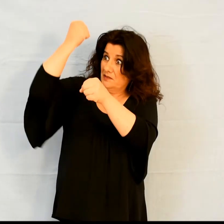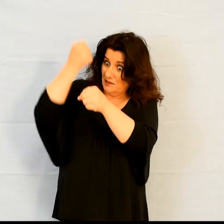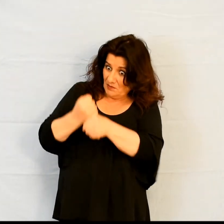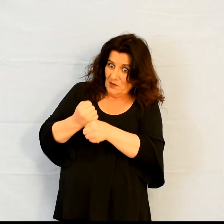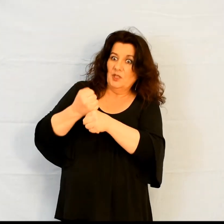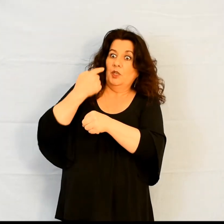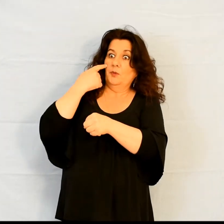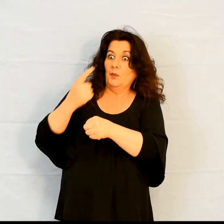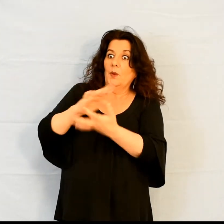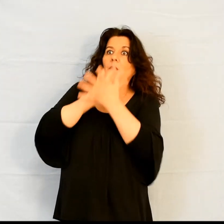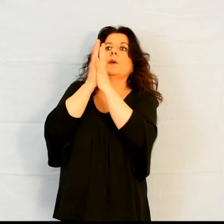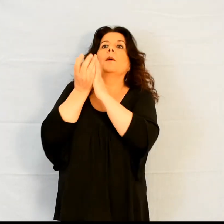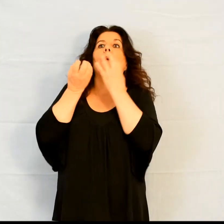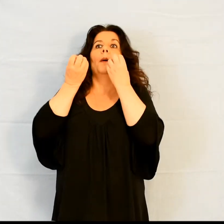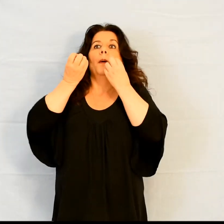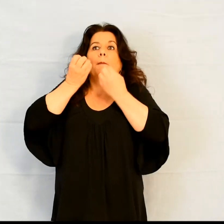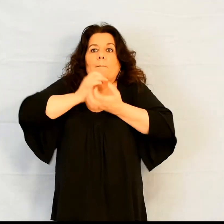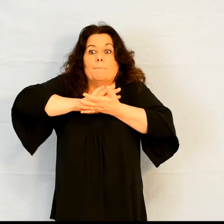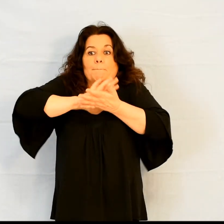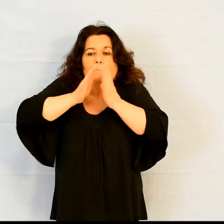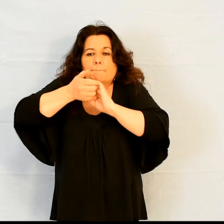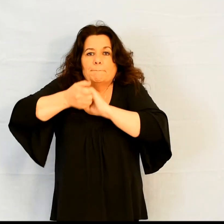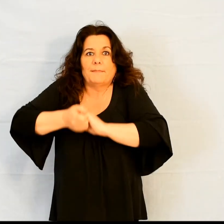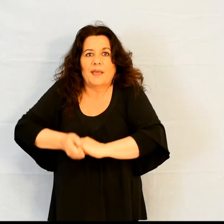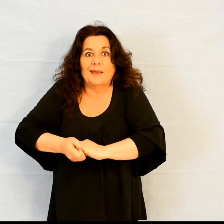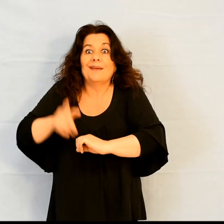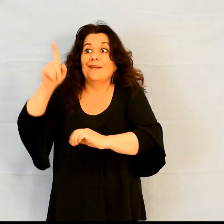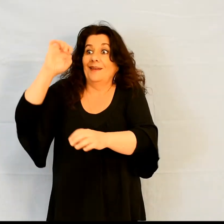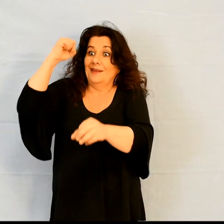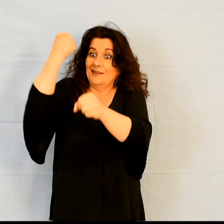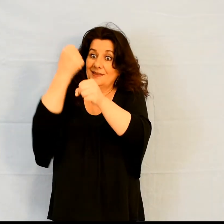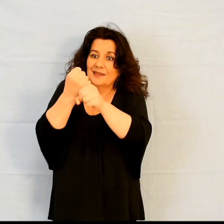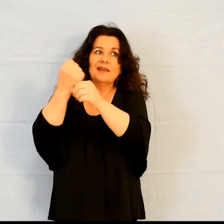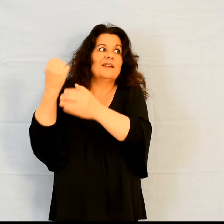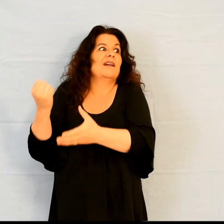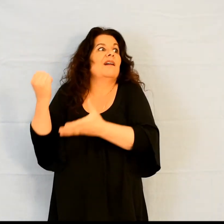lui. Par ses blessures, nous sommes guéris.